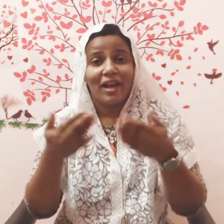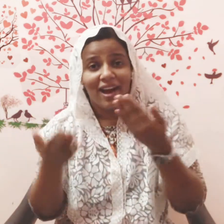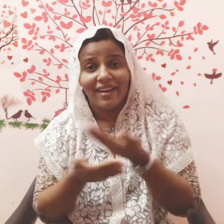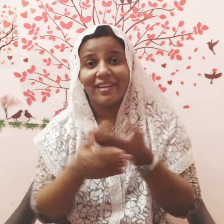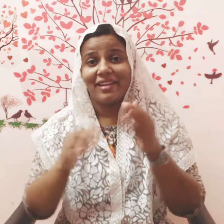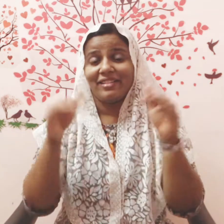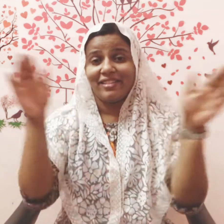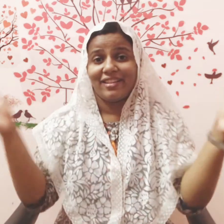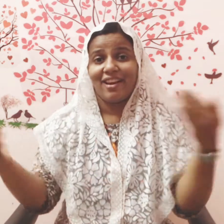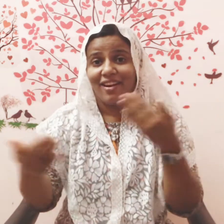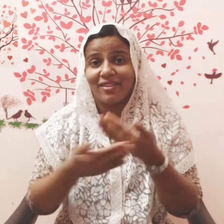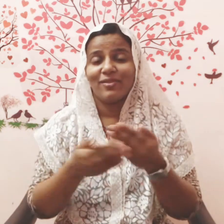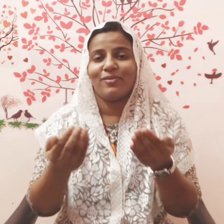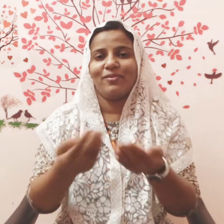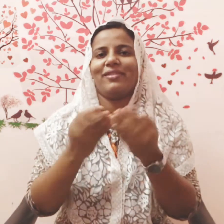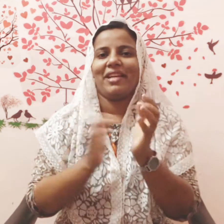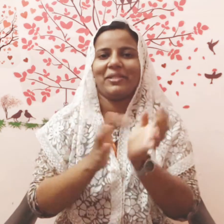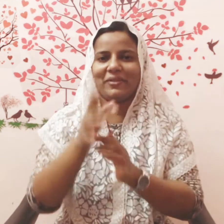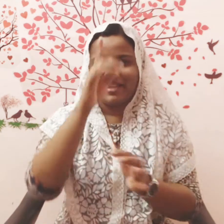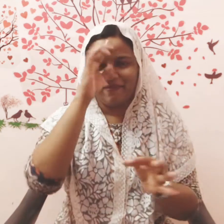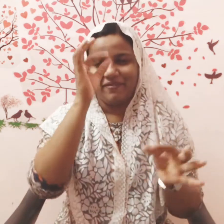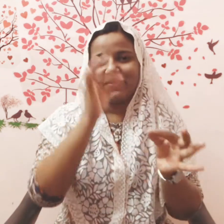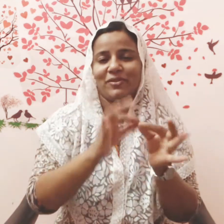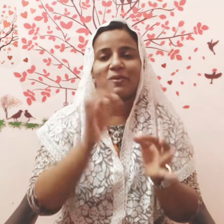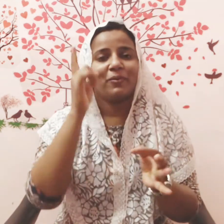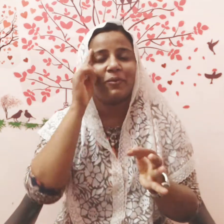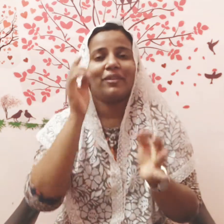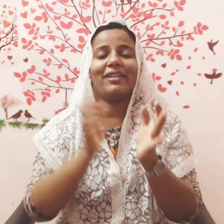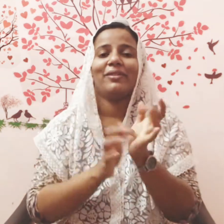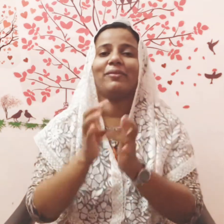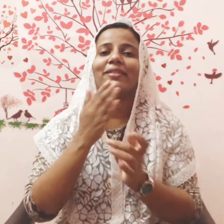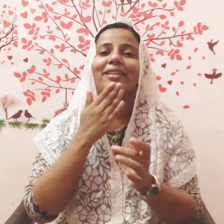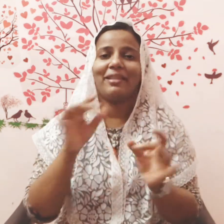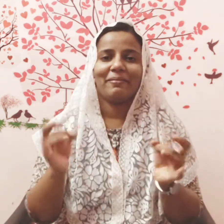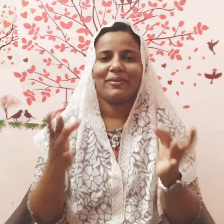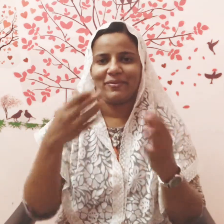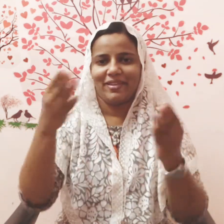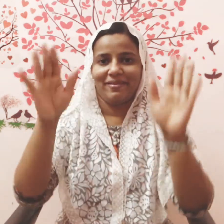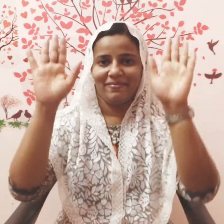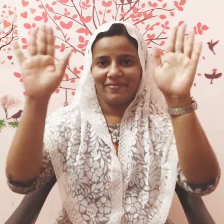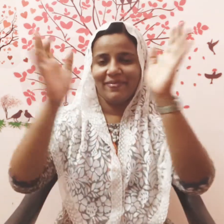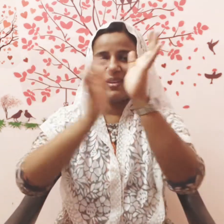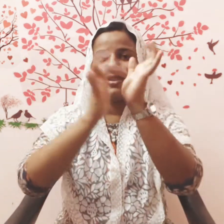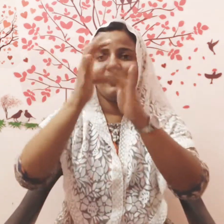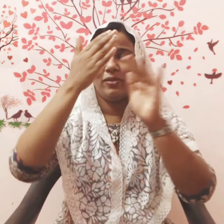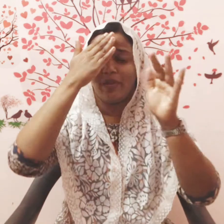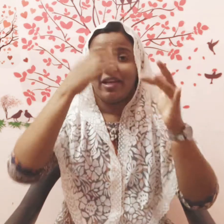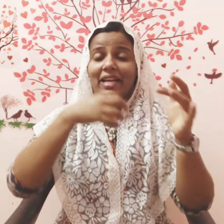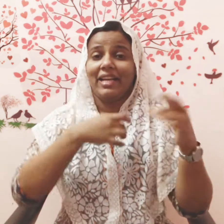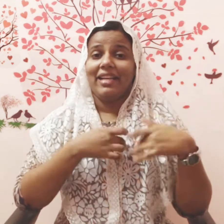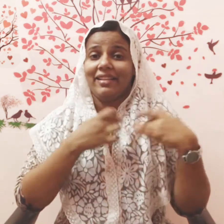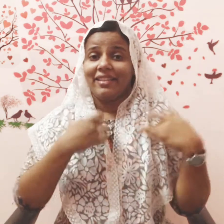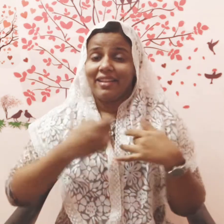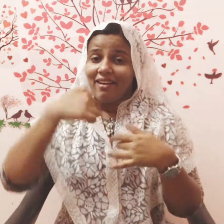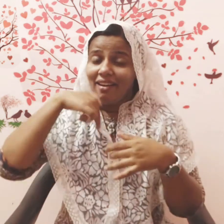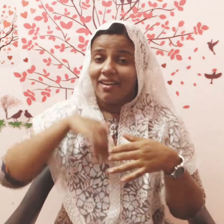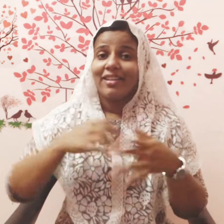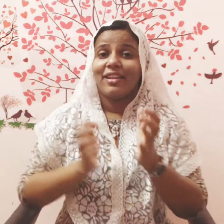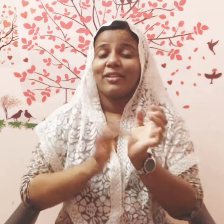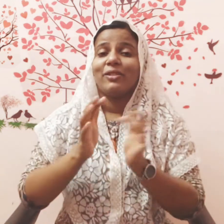ആ ചിറകിൻ്റെ അടിയിൽ നമ്മളെ ഒളിപ്പിച്ചു വെച്ച കർത്താവിൻ്റെ വിശ്വസ്തതയ്ക്കായിട്ട് ഈ പ്രഭാതി നന്ദി പറഞ്ഞിട്ട് കാര്യങ്ങളെ ഉയർത്തി സ്തോത്രം പറ. ഹൃദയത്തിൻ്റെ ആഴത്തിൽ നിന്ന് കർത്താവിനോട്